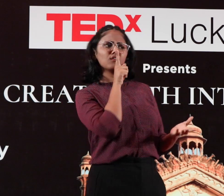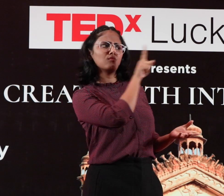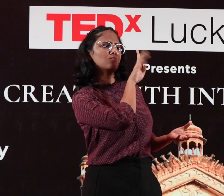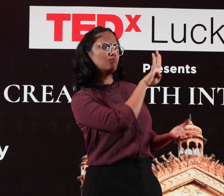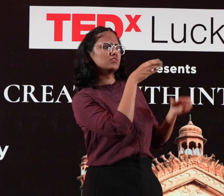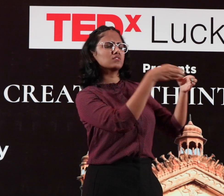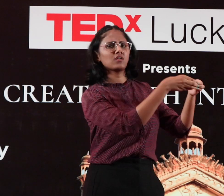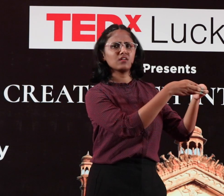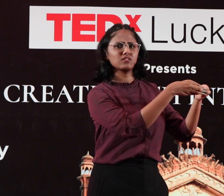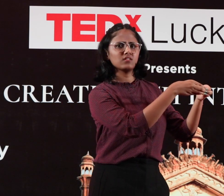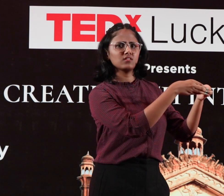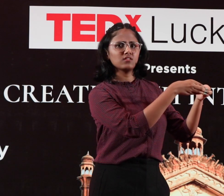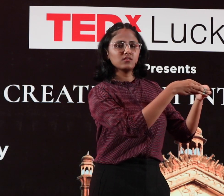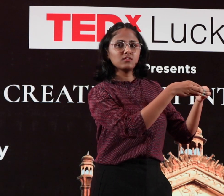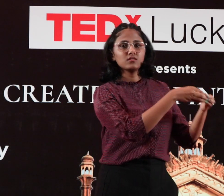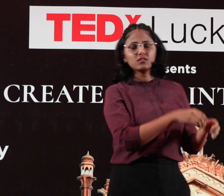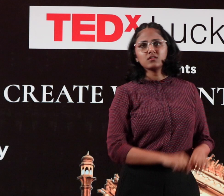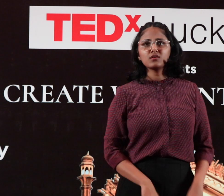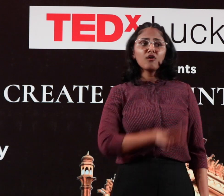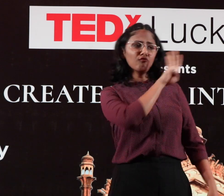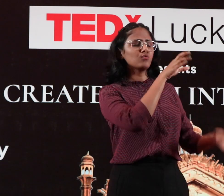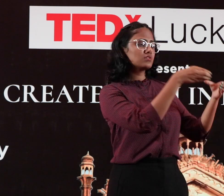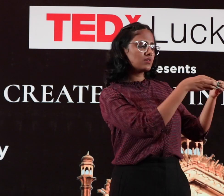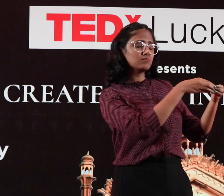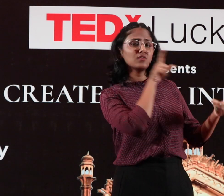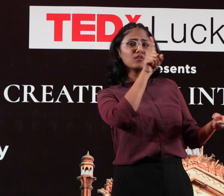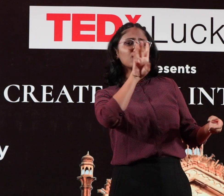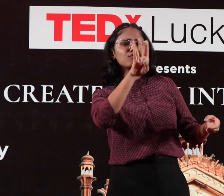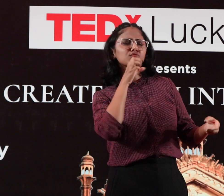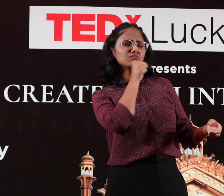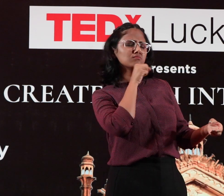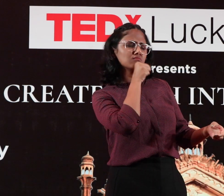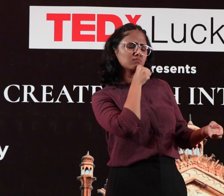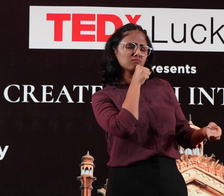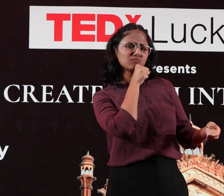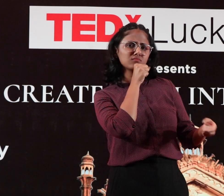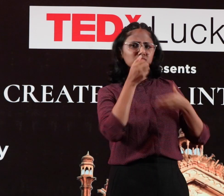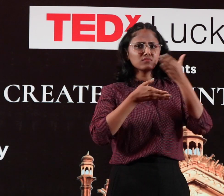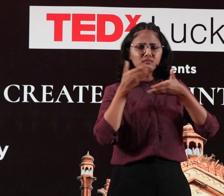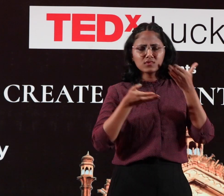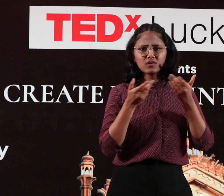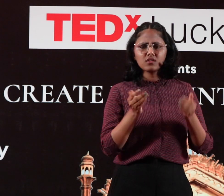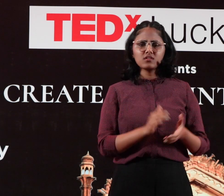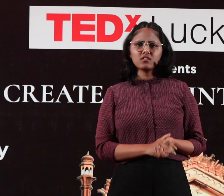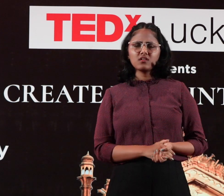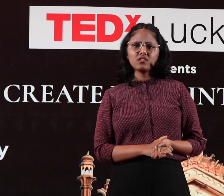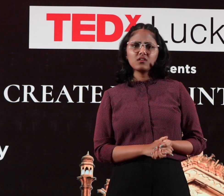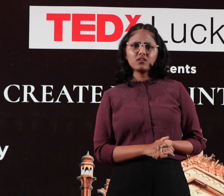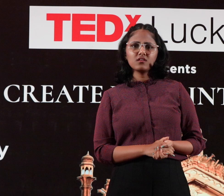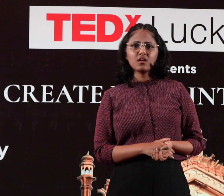क्लास में एक 14 साल का बच्चा पढ़ रहा था, 14 ईयर ओल्ड. सोचिए जब हम 13-14 साल के होते हैं, यू आर 8th या